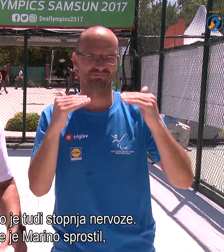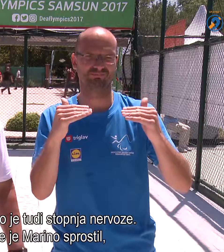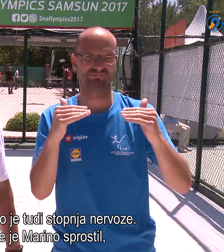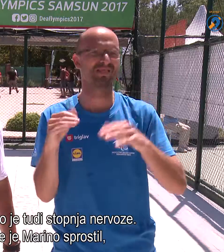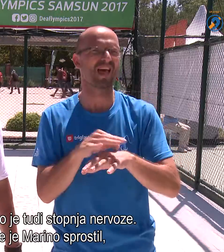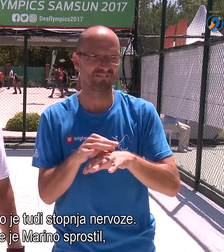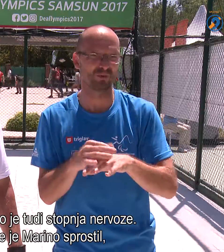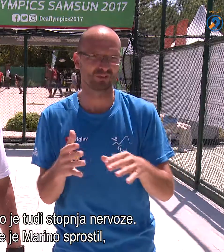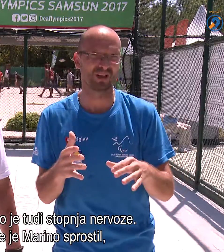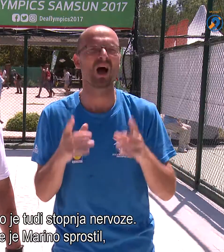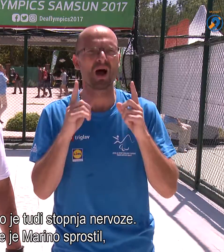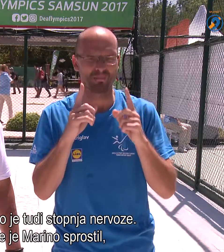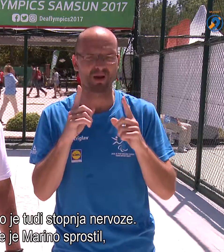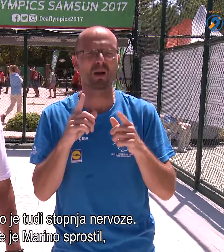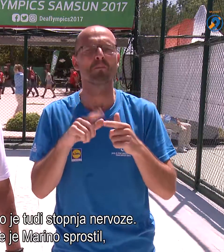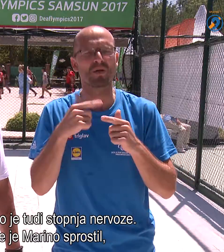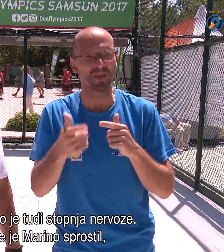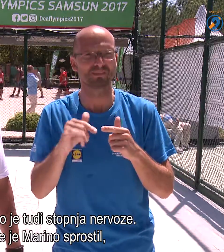nervoze. Ampak potem se je Marino sprostil,